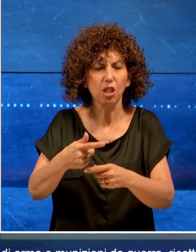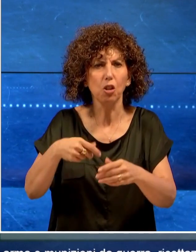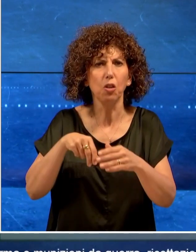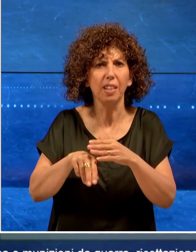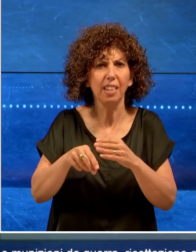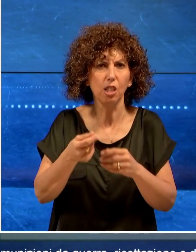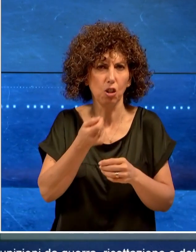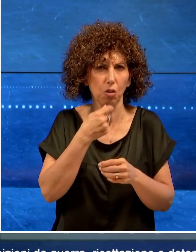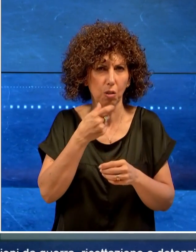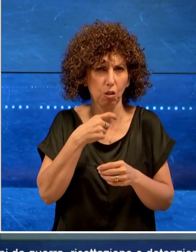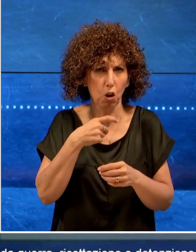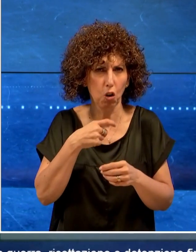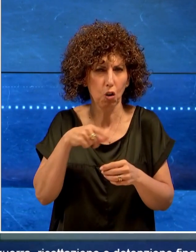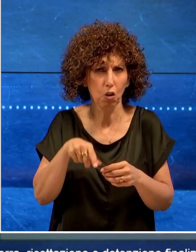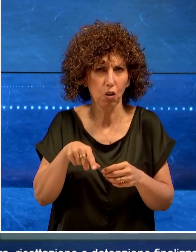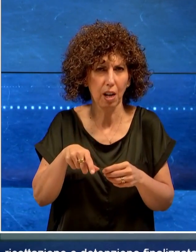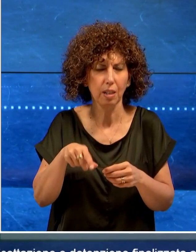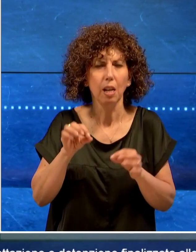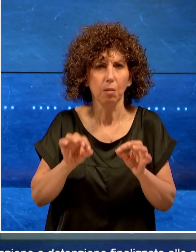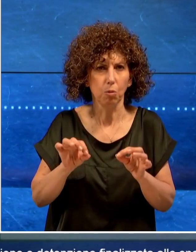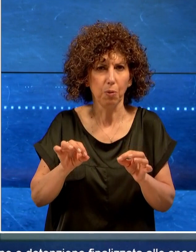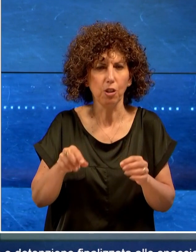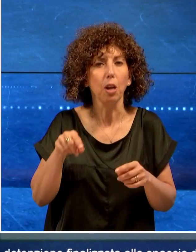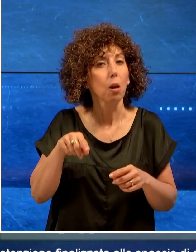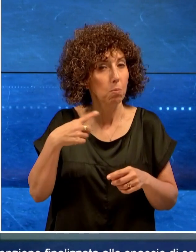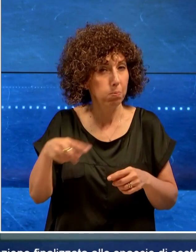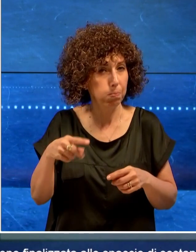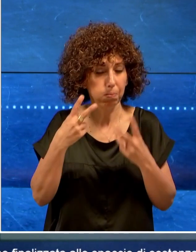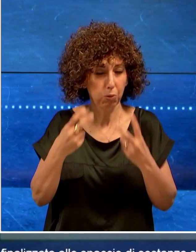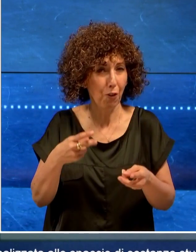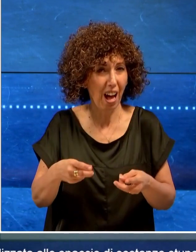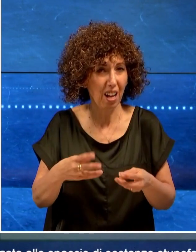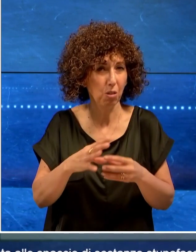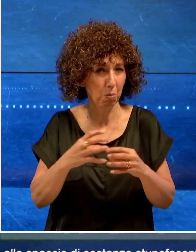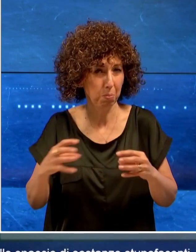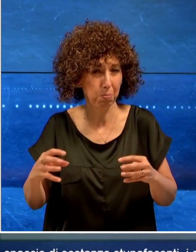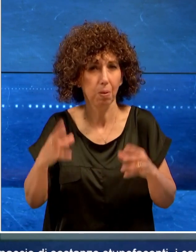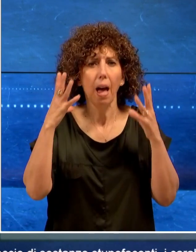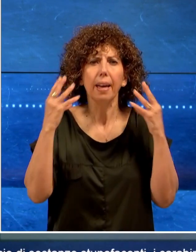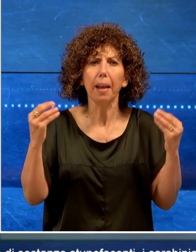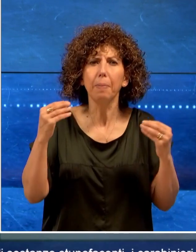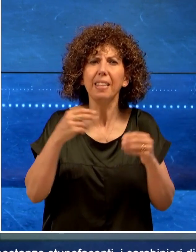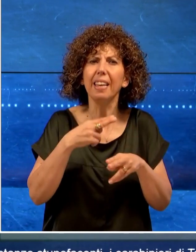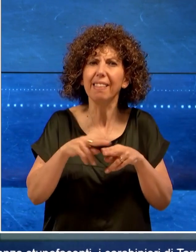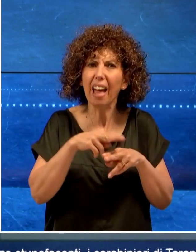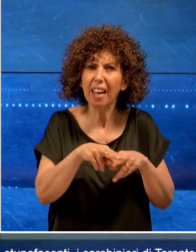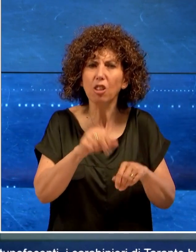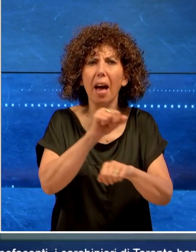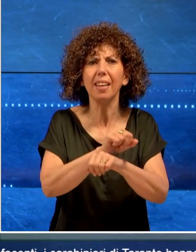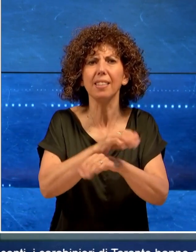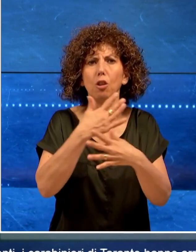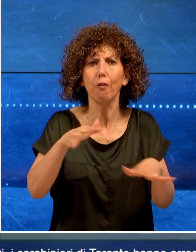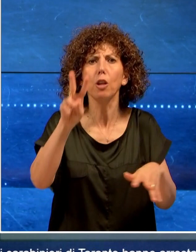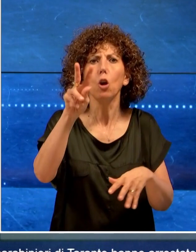finalizzata allo spaccio di sostanze stupefacenti i carabinieri di Taranto hanno arrestato due